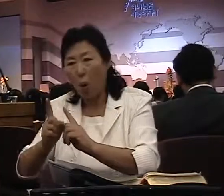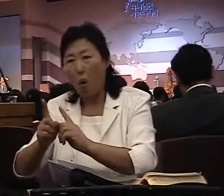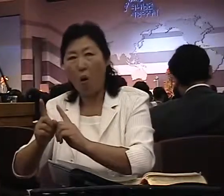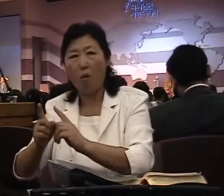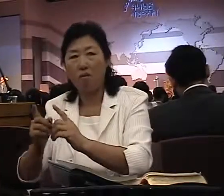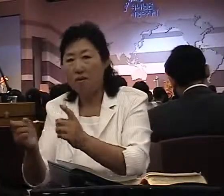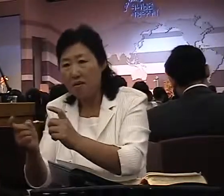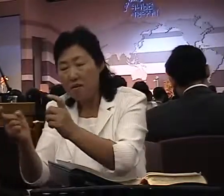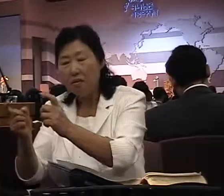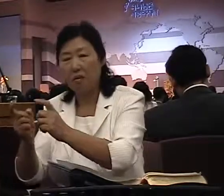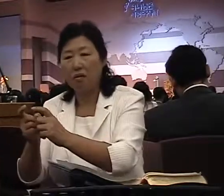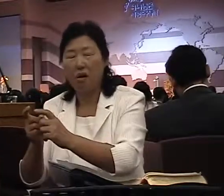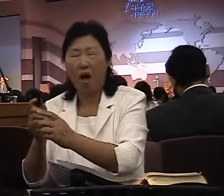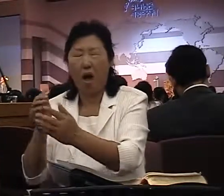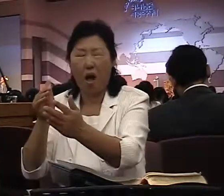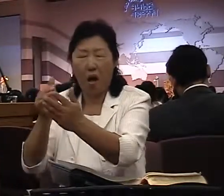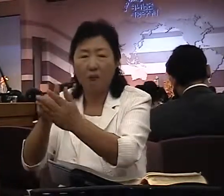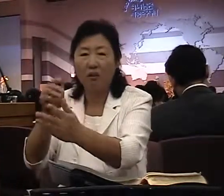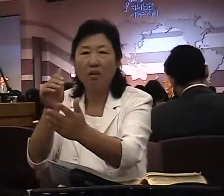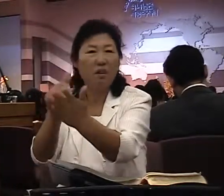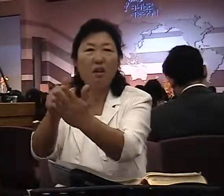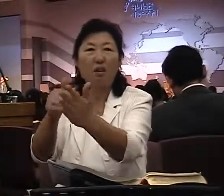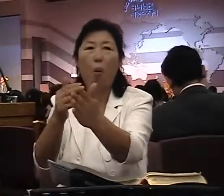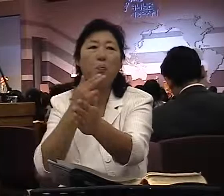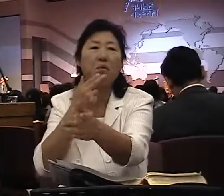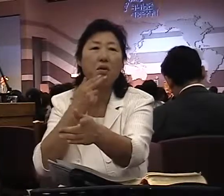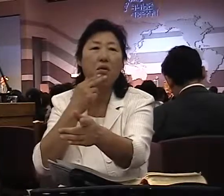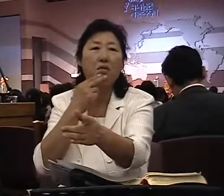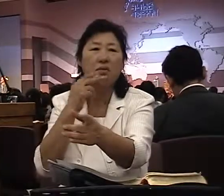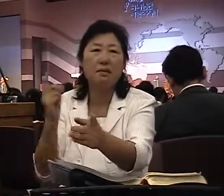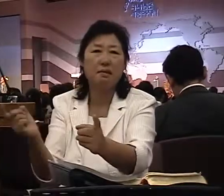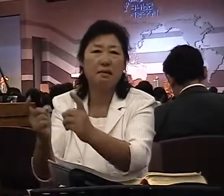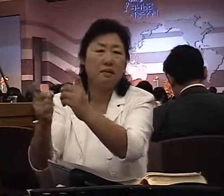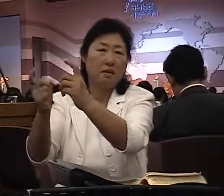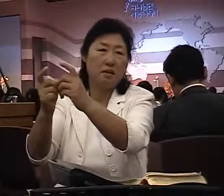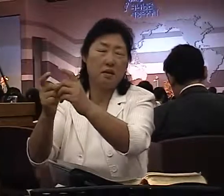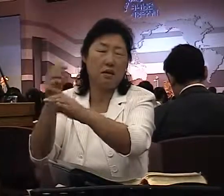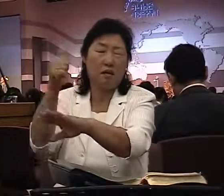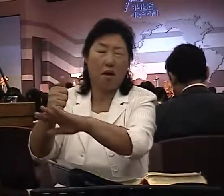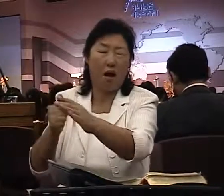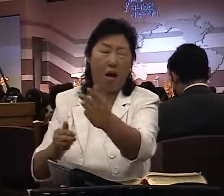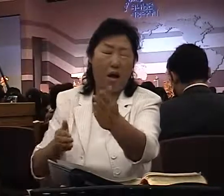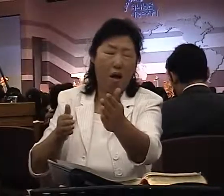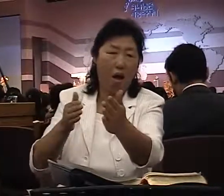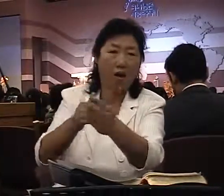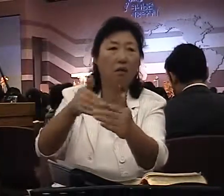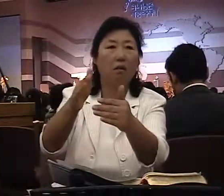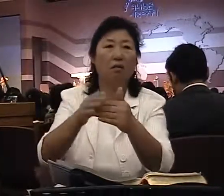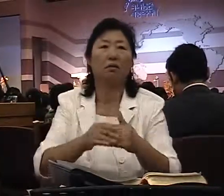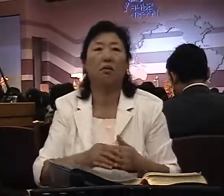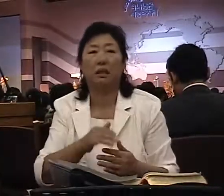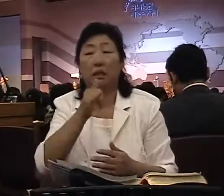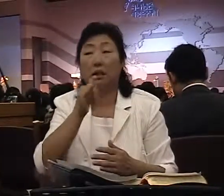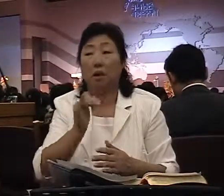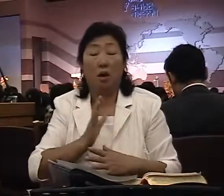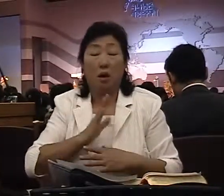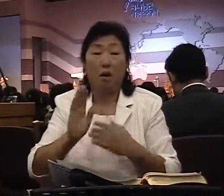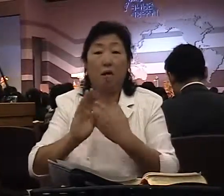끝도 없이 물어뜯고 끝까지 가더라. 참 놀라워요. 밖에서 보면 눈이 쉬운